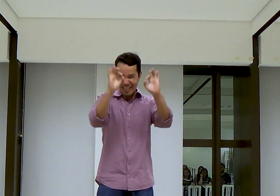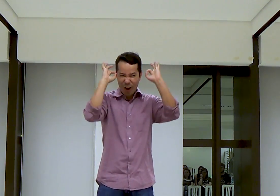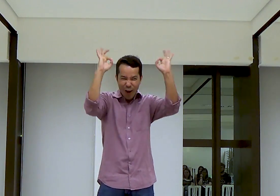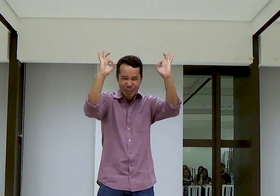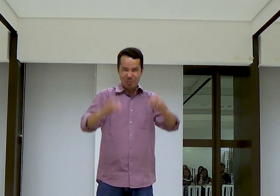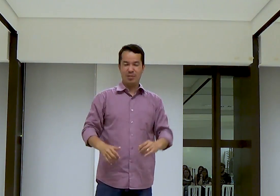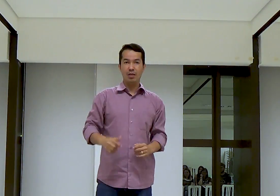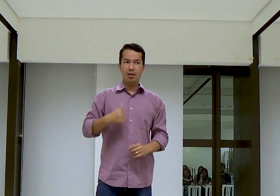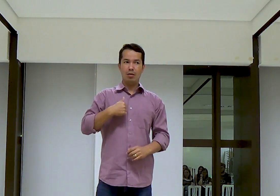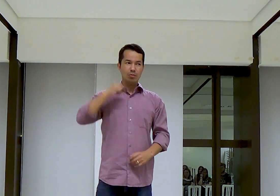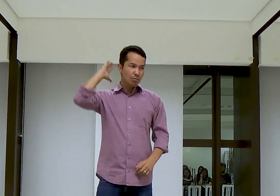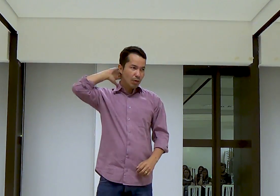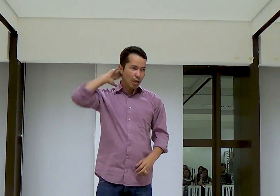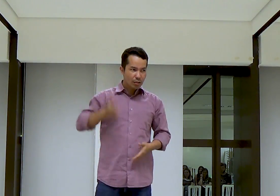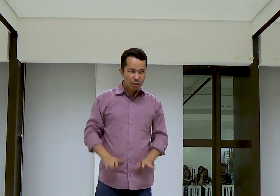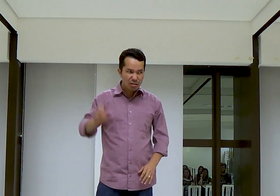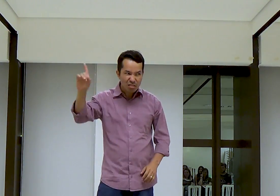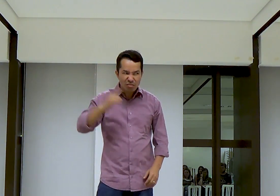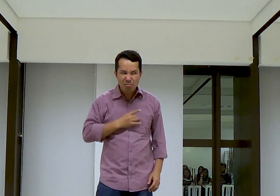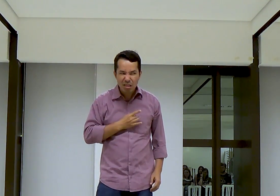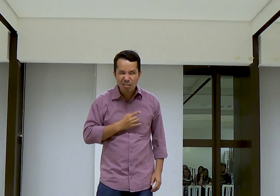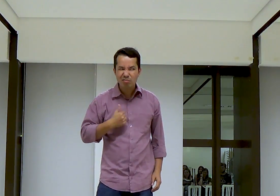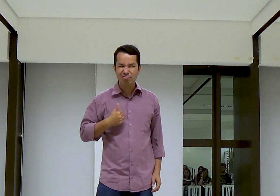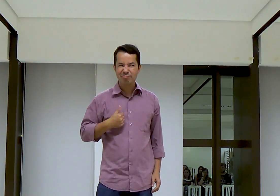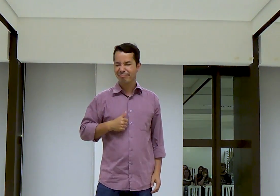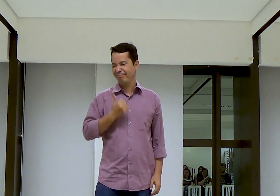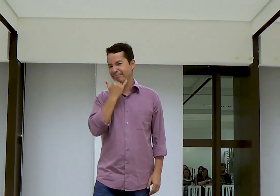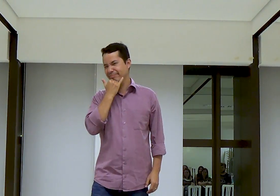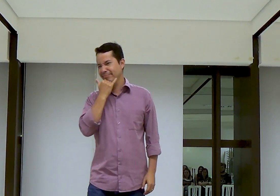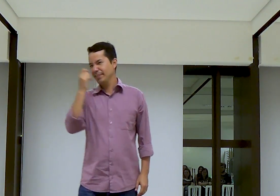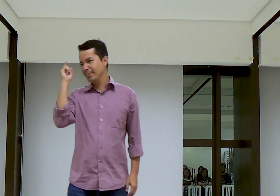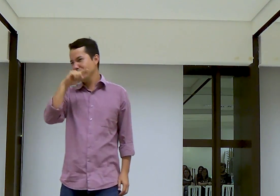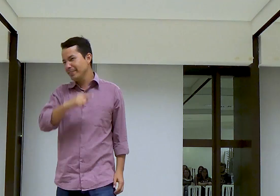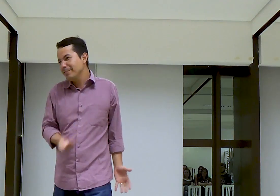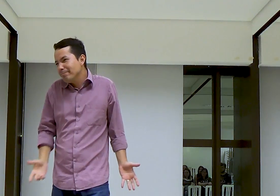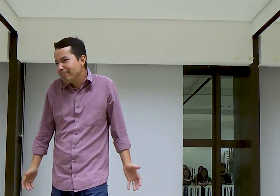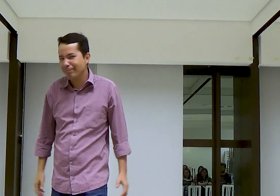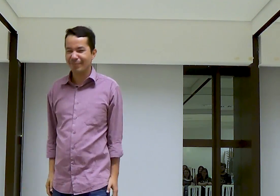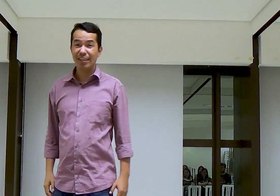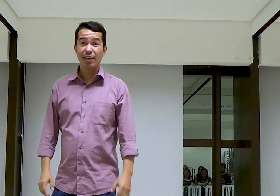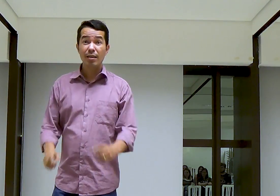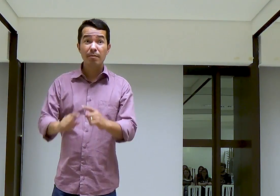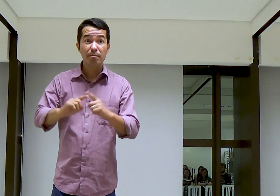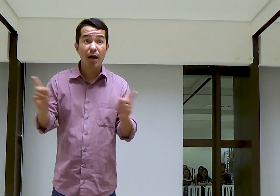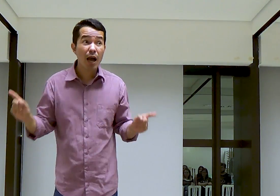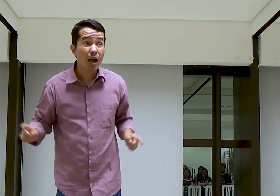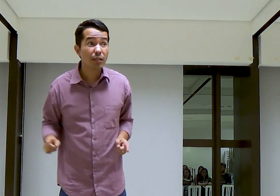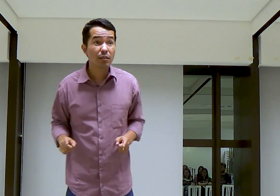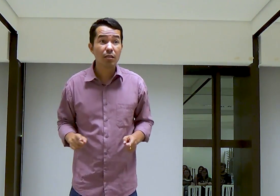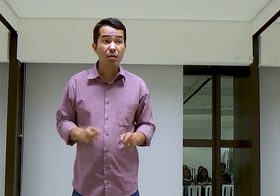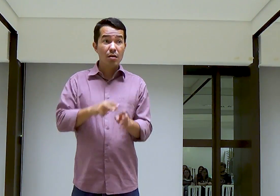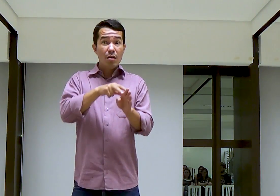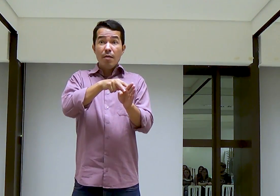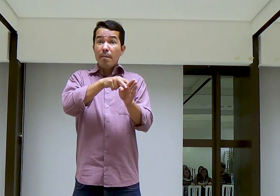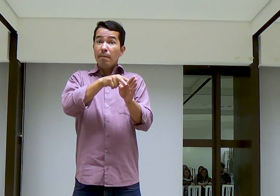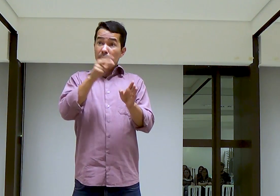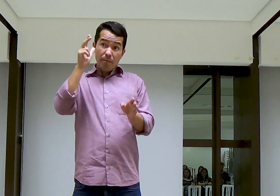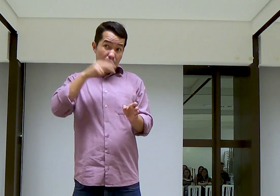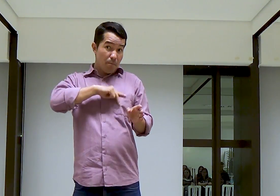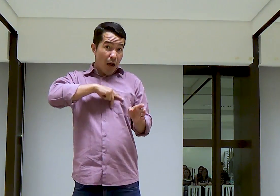você é forte, ótimo. Mas eu sou paraense, paraense é medroso, me desculpa, é difícil. Mas olha,